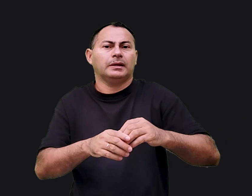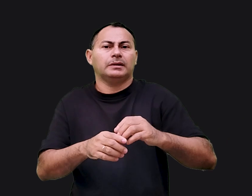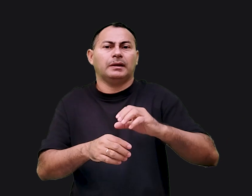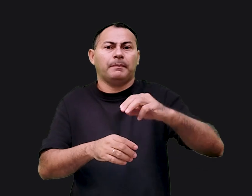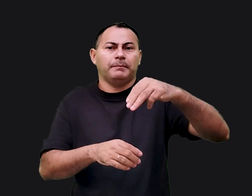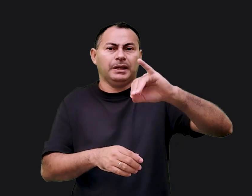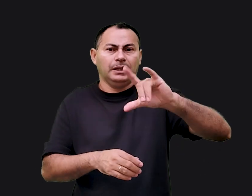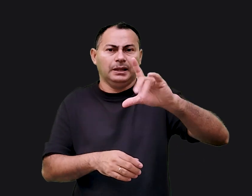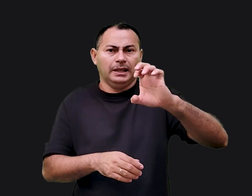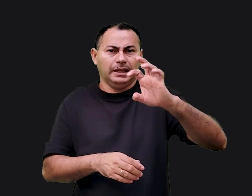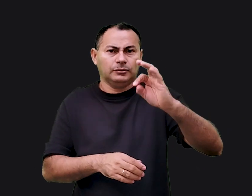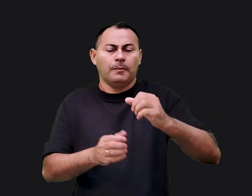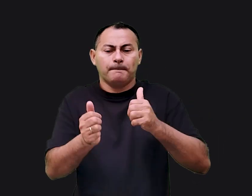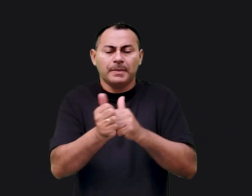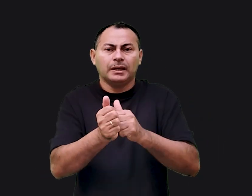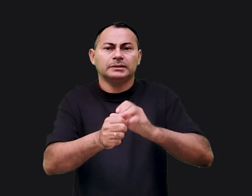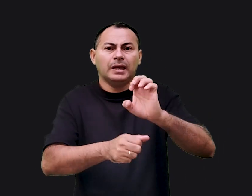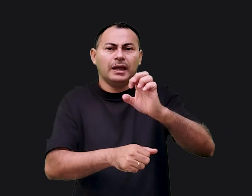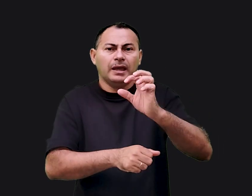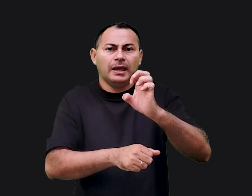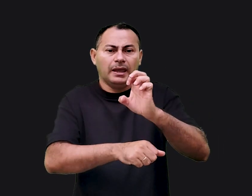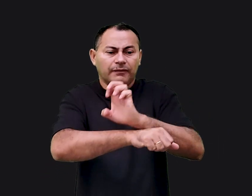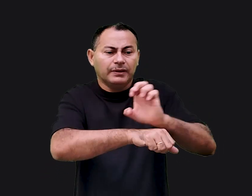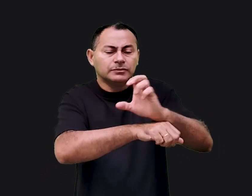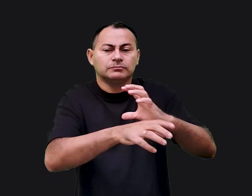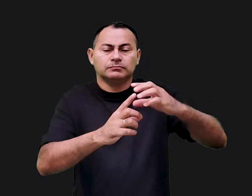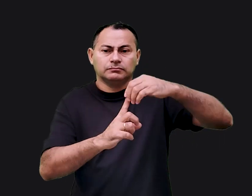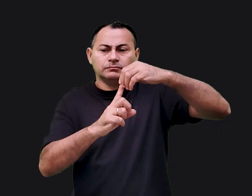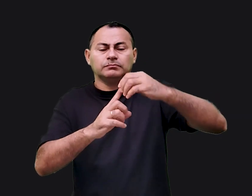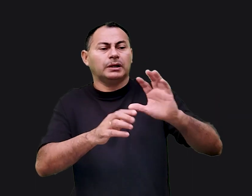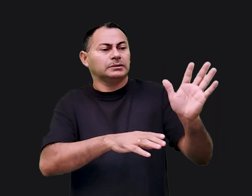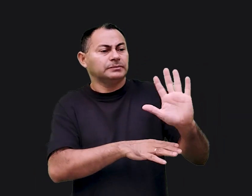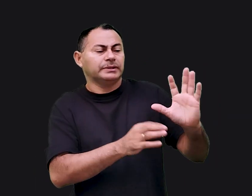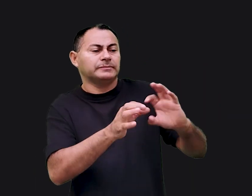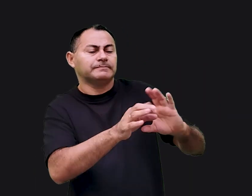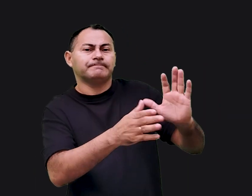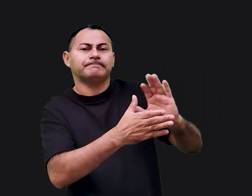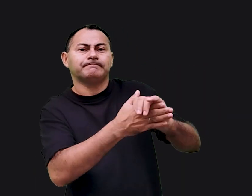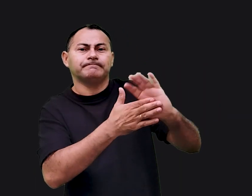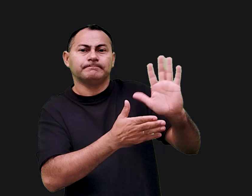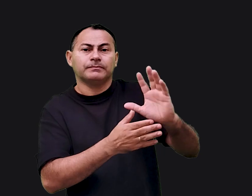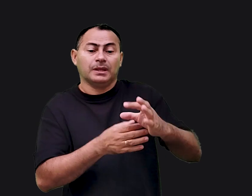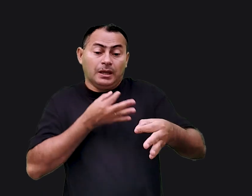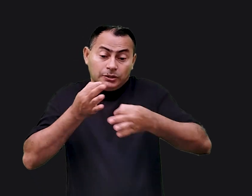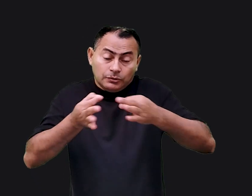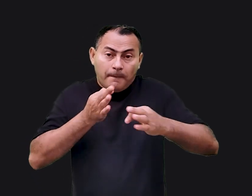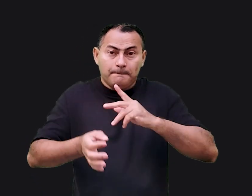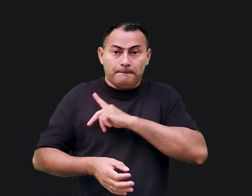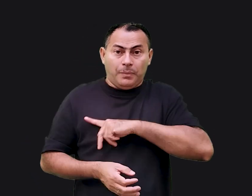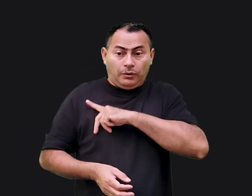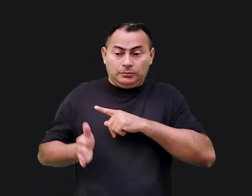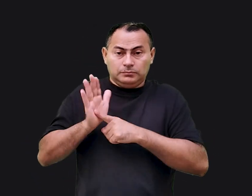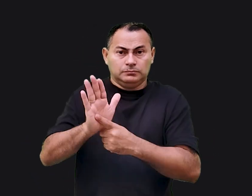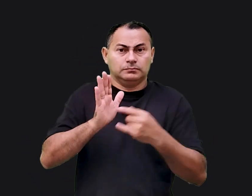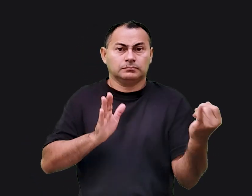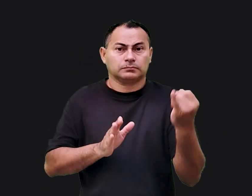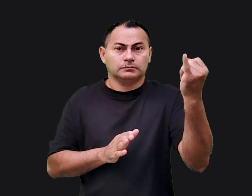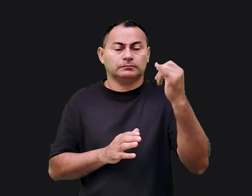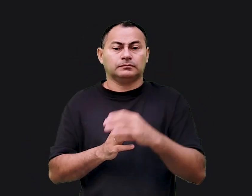Paulo se reuniu mais uma vez com a liderança da Igreja de Éfeso para se despedir a atitude de Paulo traz revelações importantes sobre